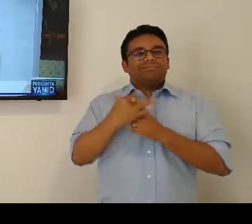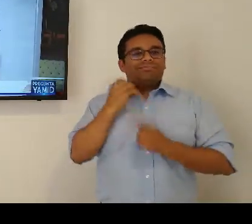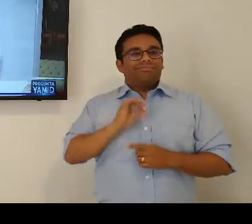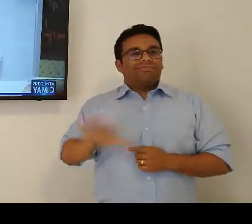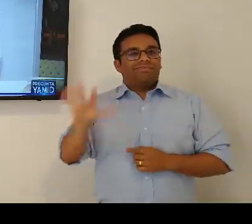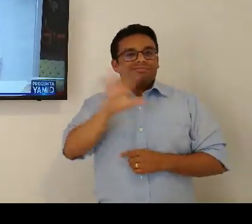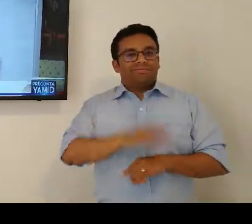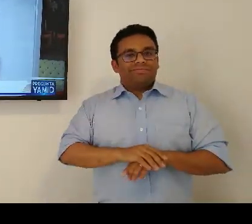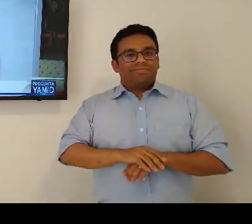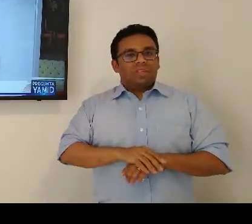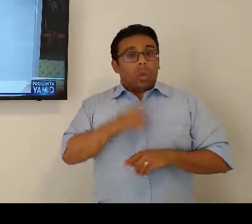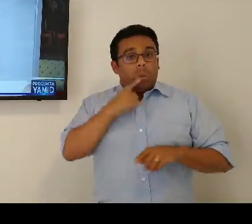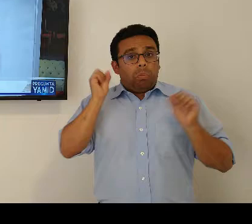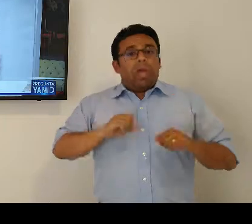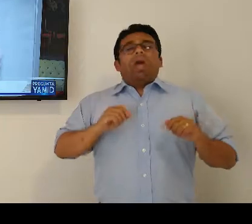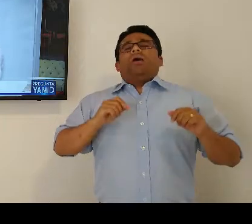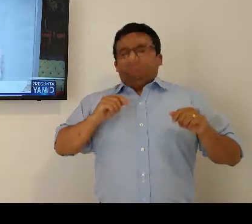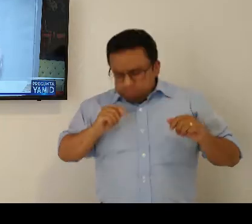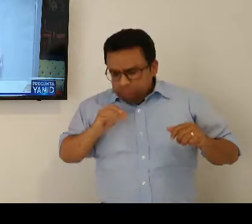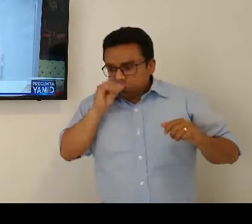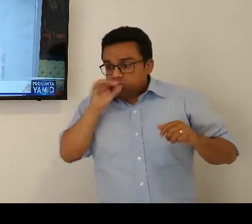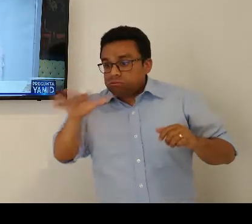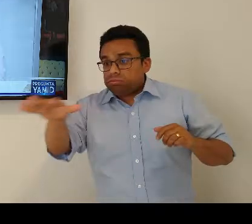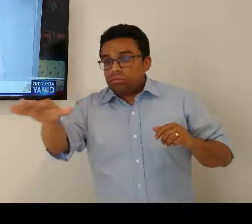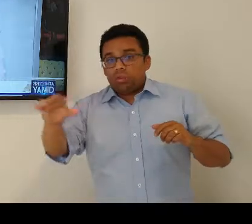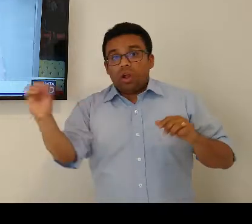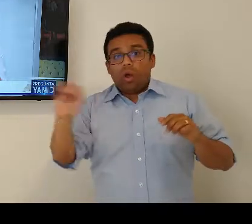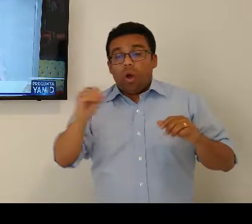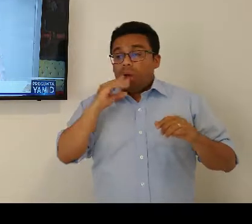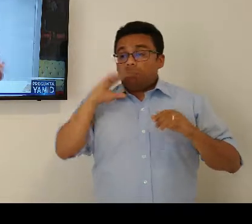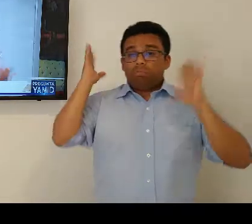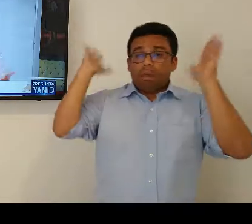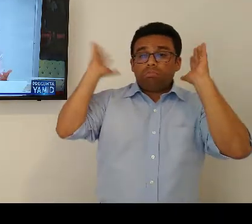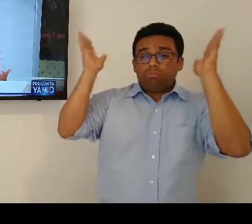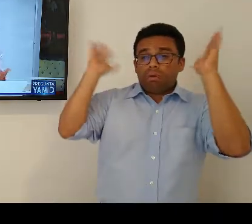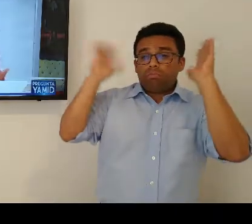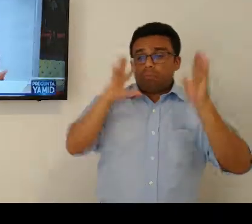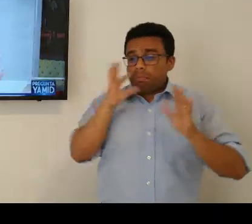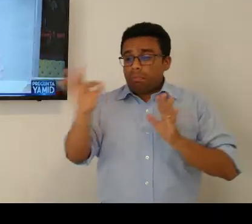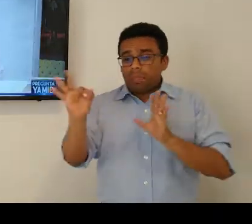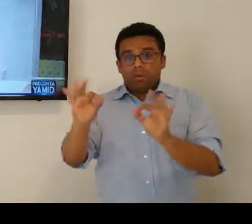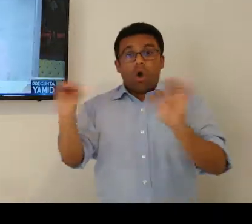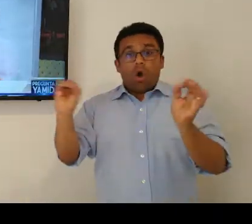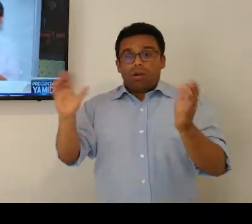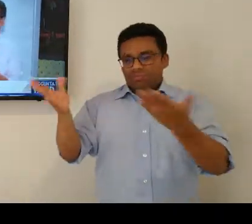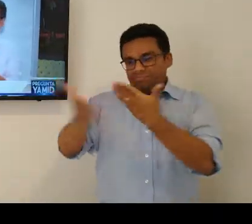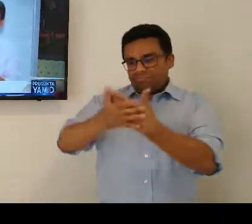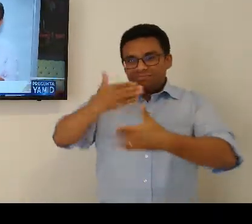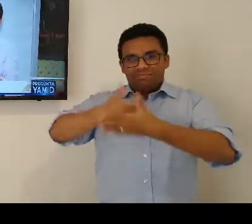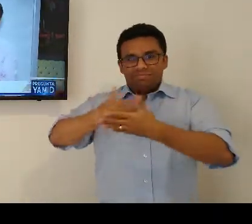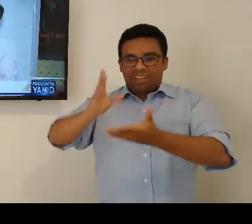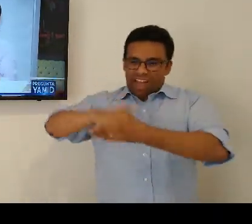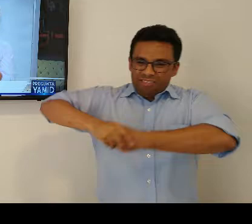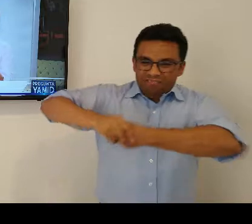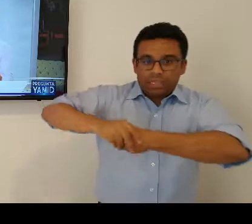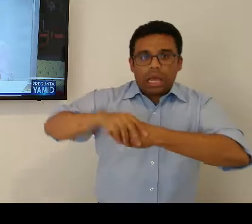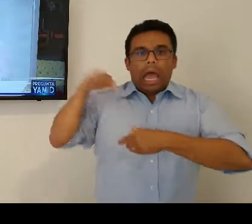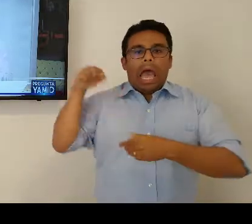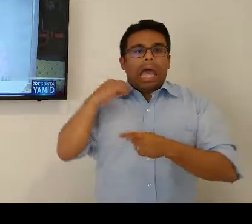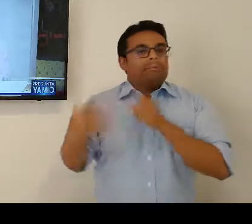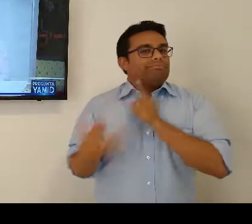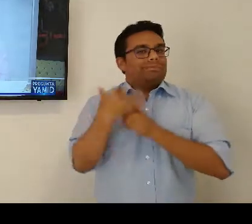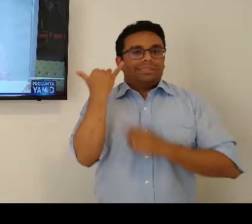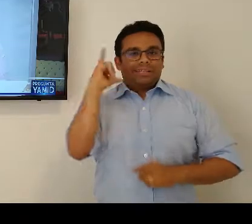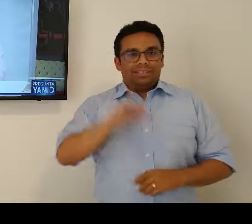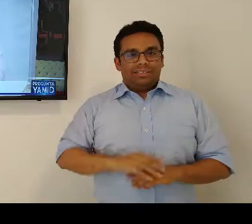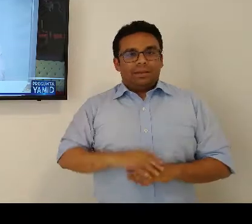emitir saliva y contagiar a otro, o al tocarlo físicamente por la piel. Por eso lo que más nos protege es el distanciamiento social a 2